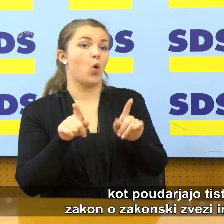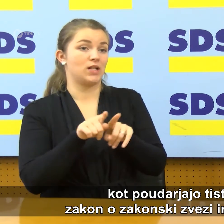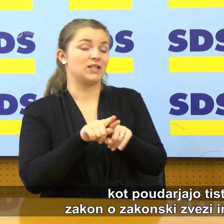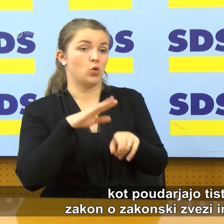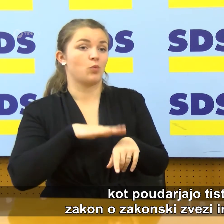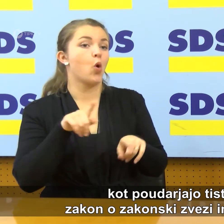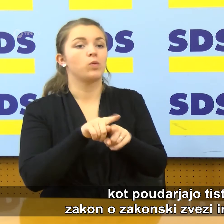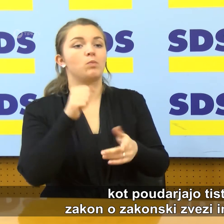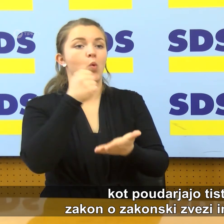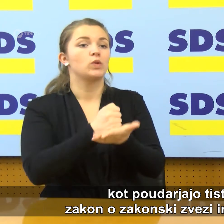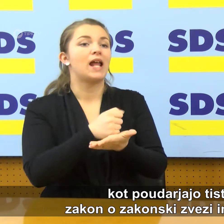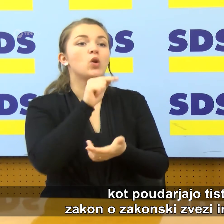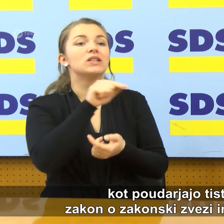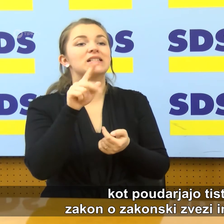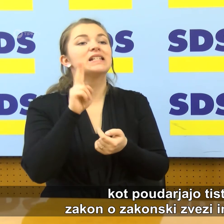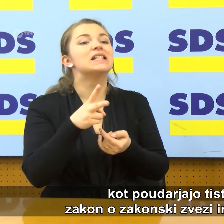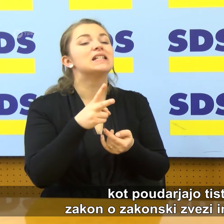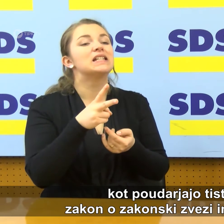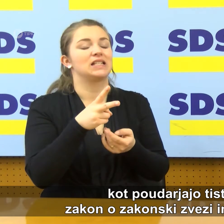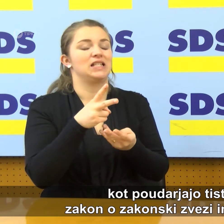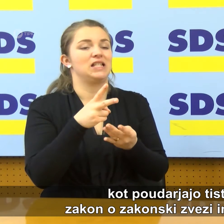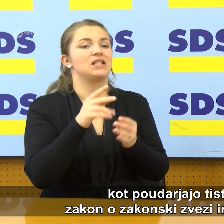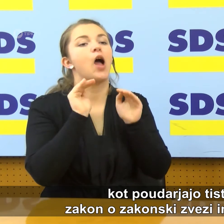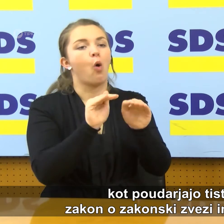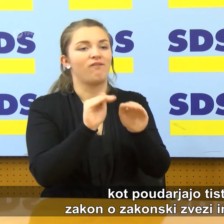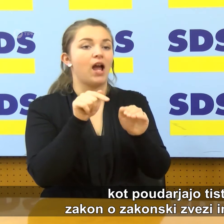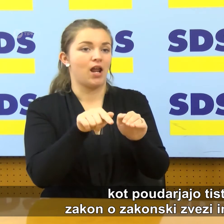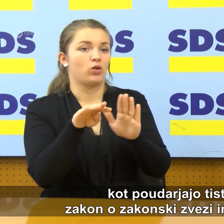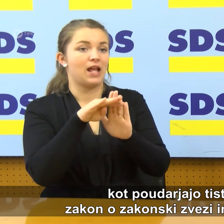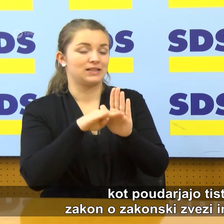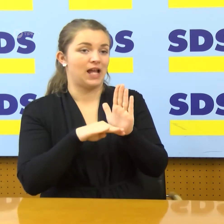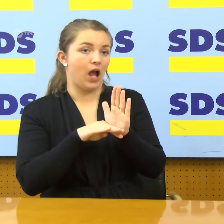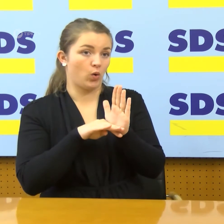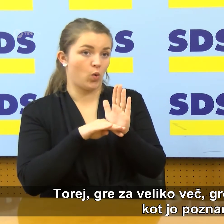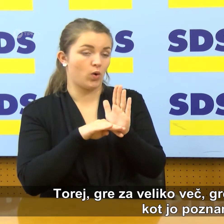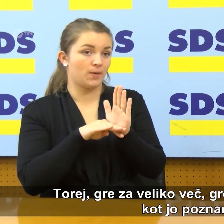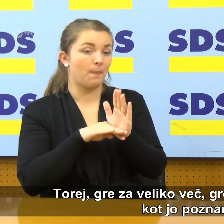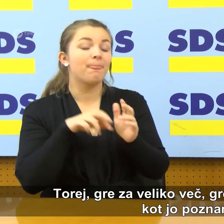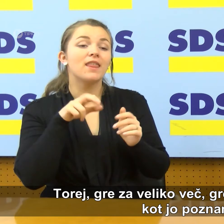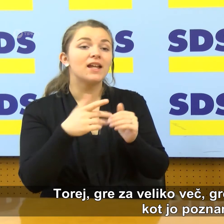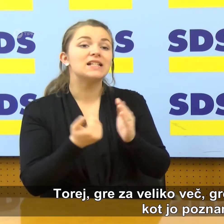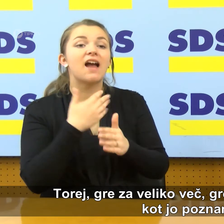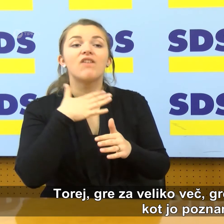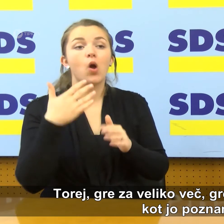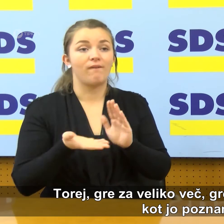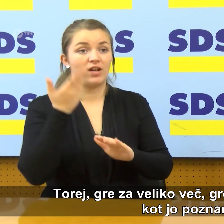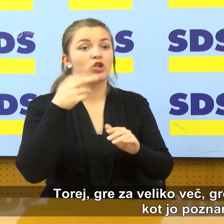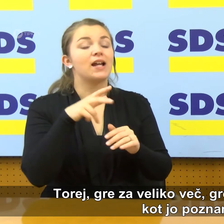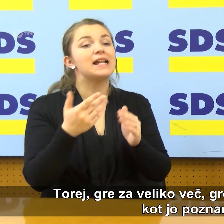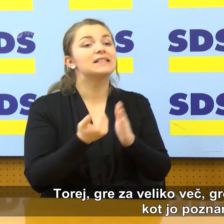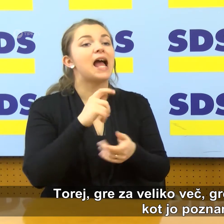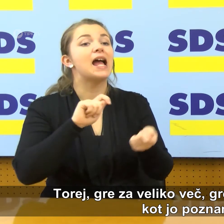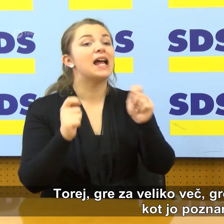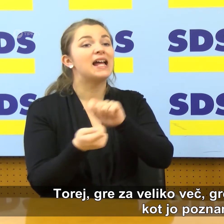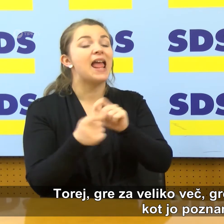kot poudarjajo tisti, ki zagovarjajo zakon o zakonski zvezi in družinskih razmerjih. Torej gre za veliko več, gre za